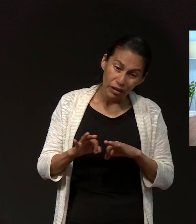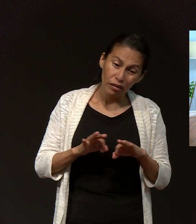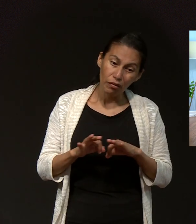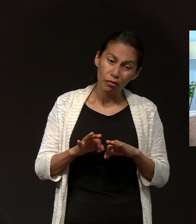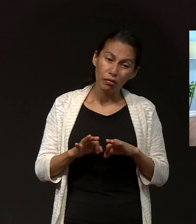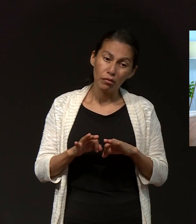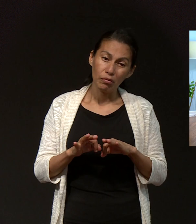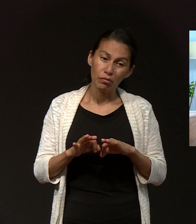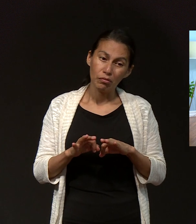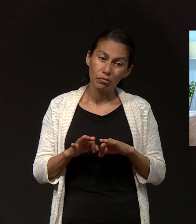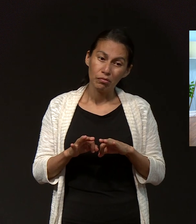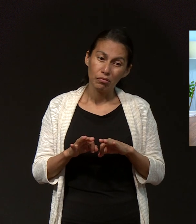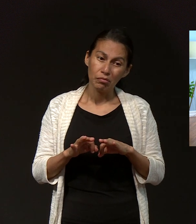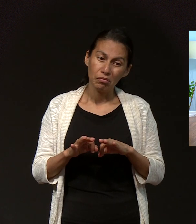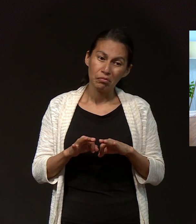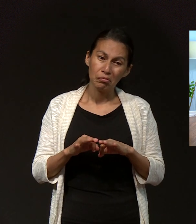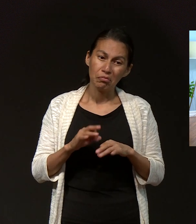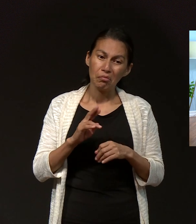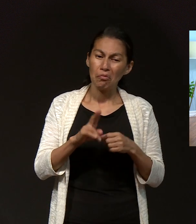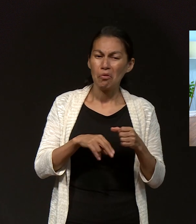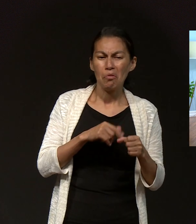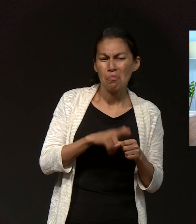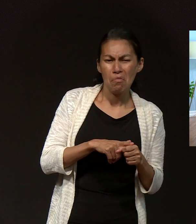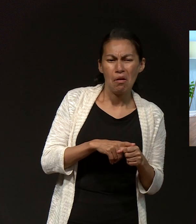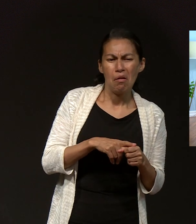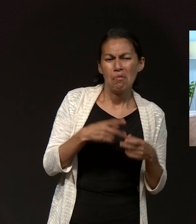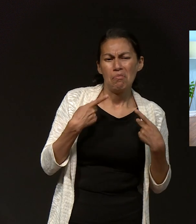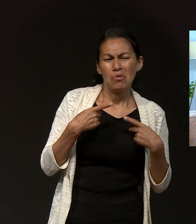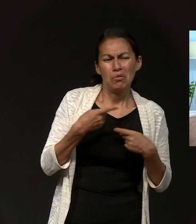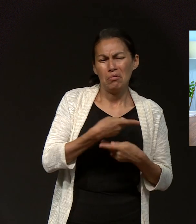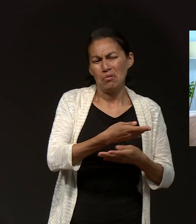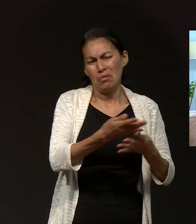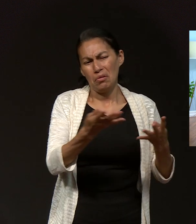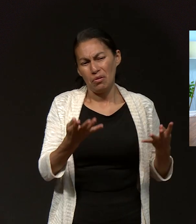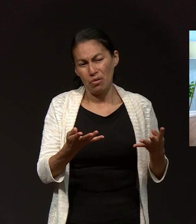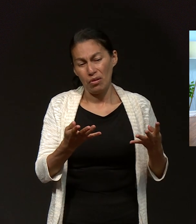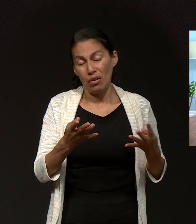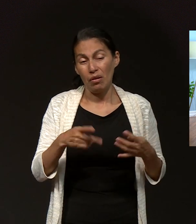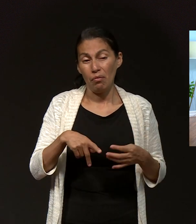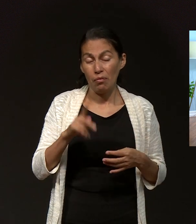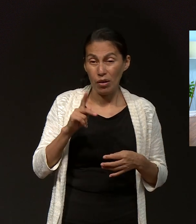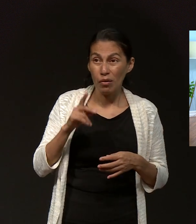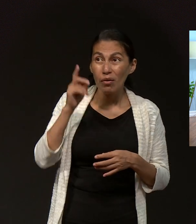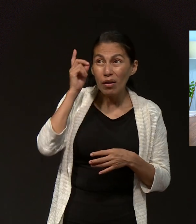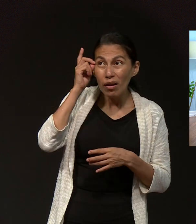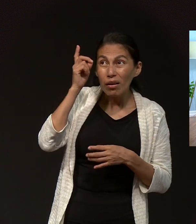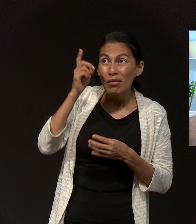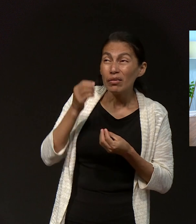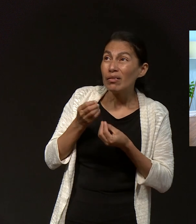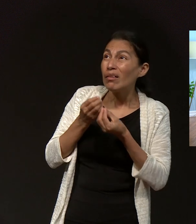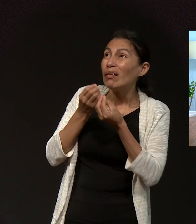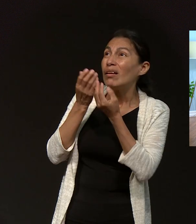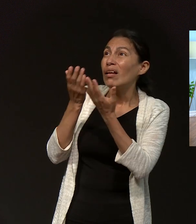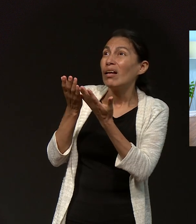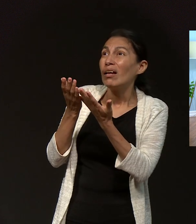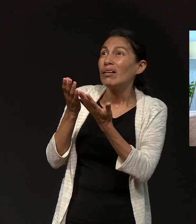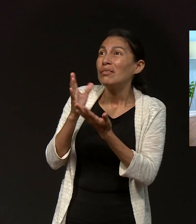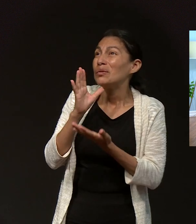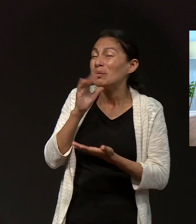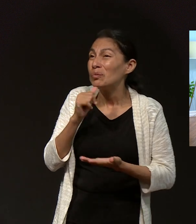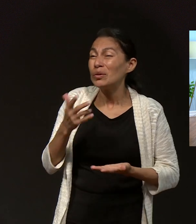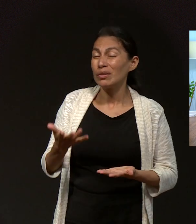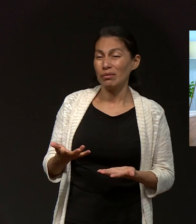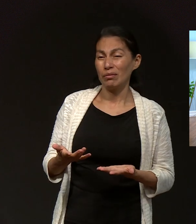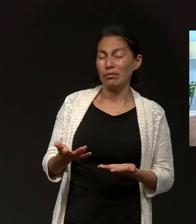yo estoy haciendo, lo estoy haciendo como normalmente es para el mundo y no estoy dando todo lo que yo puedo